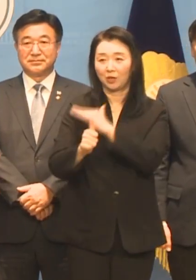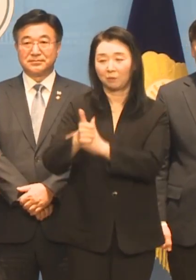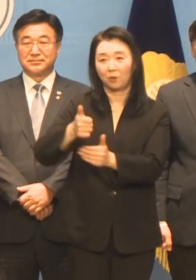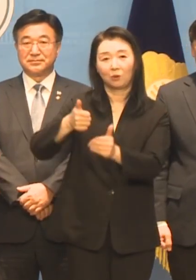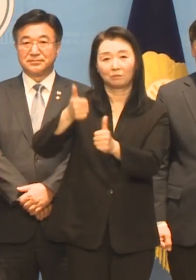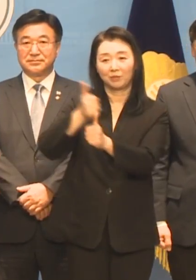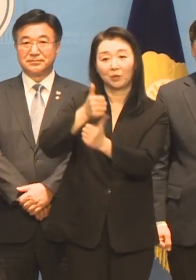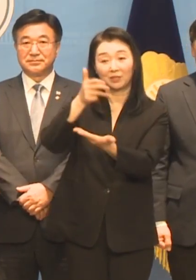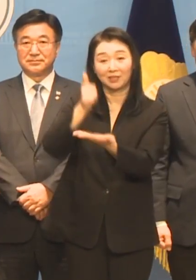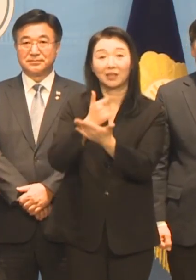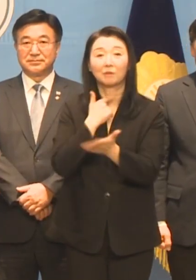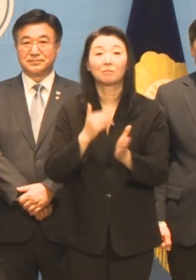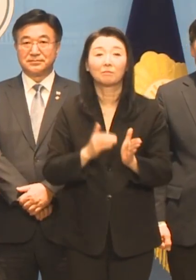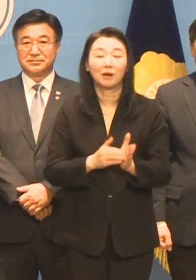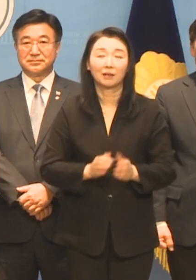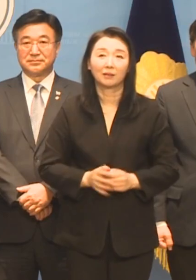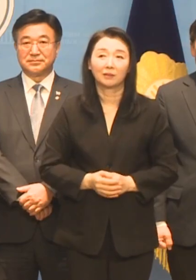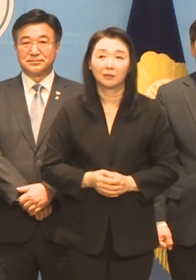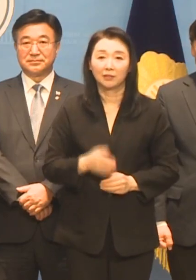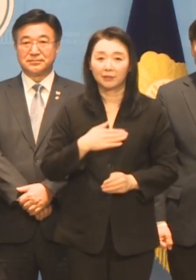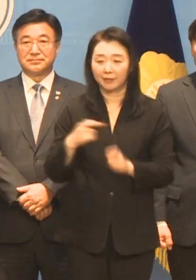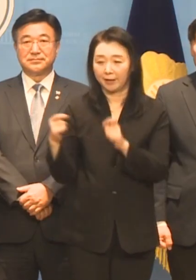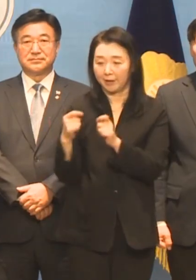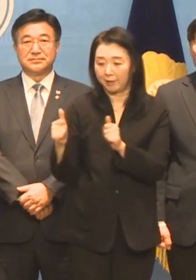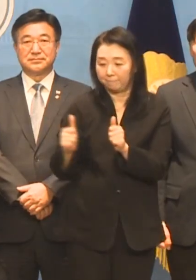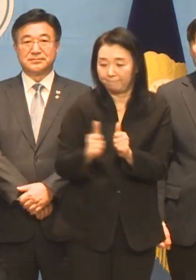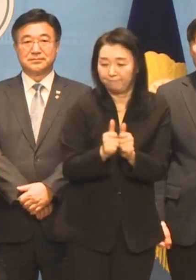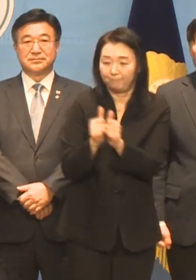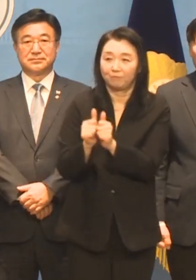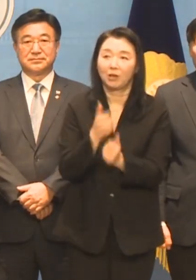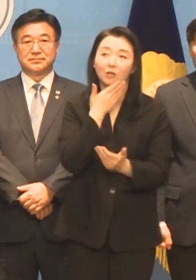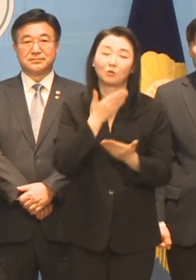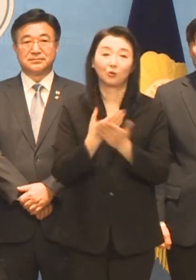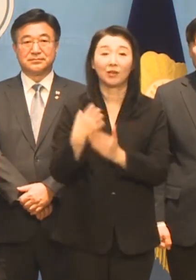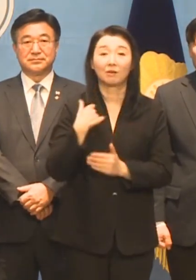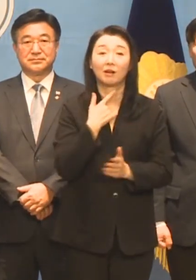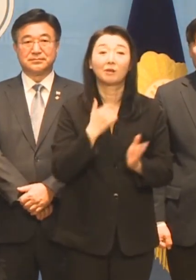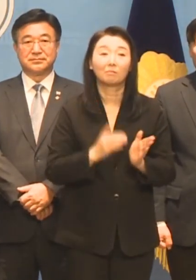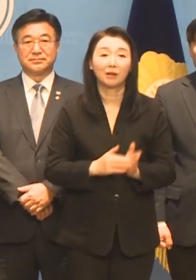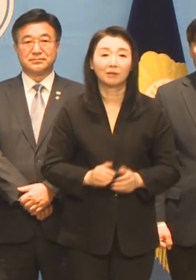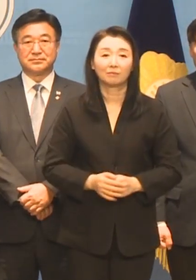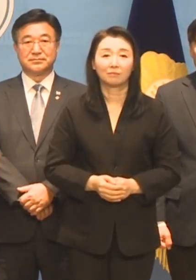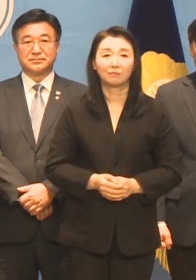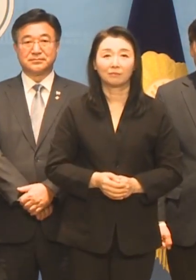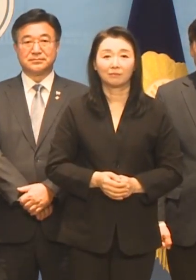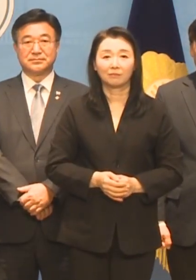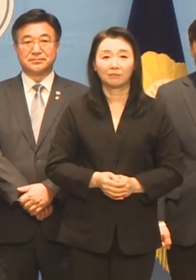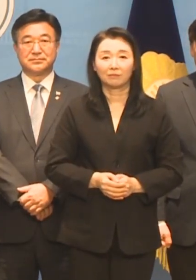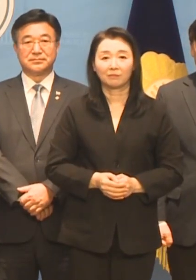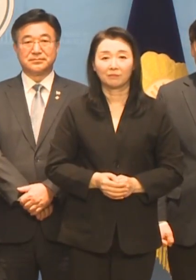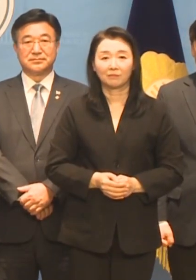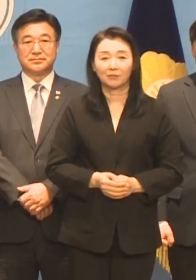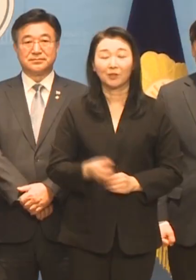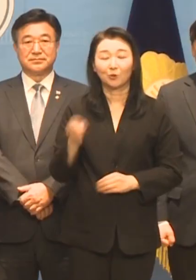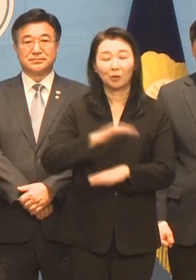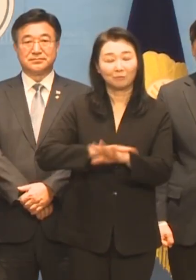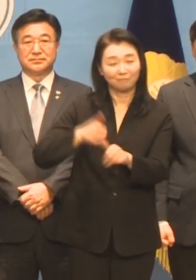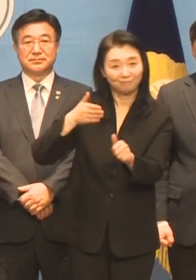맡아주셨고 제 지근거리에서 중요한 역할을 해주셨는데 또 한 번 신세를